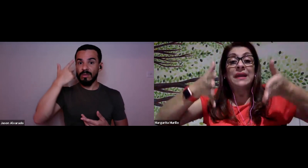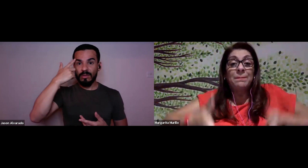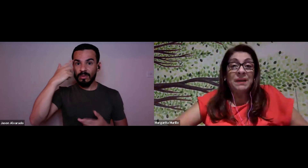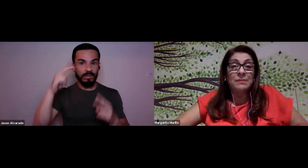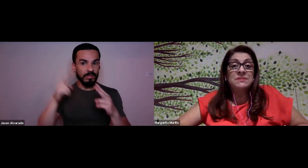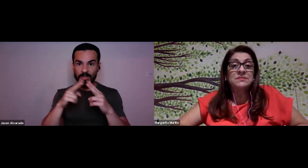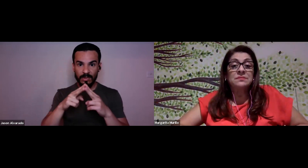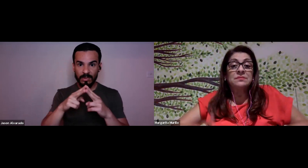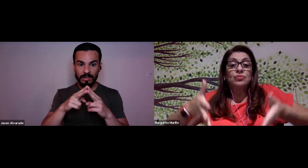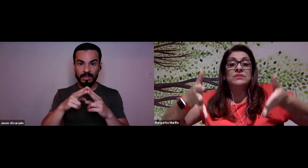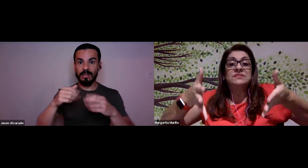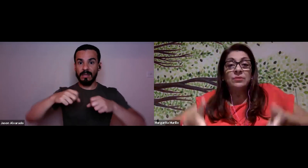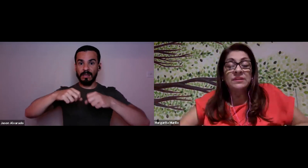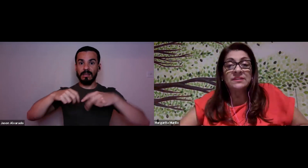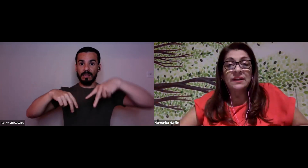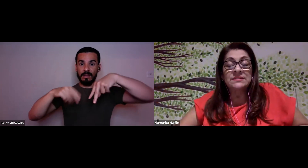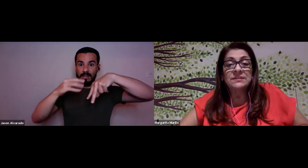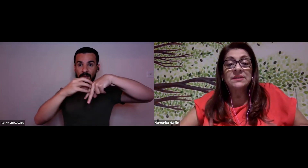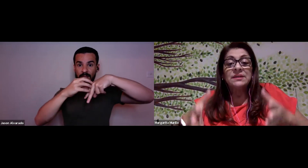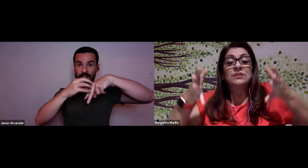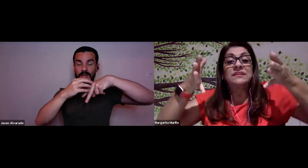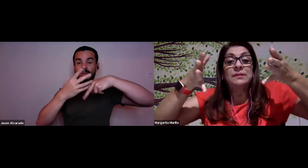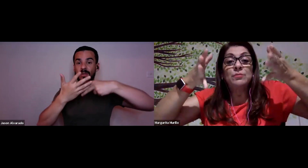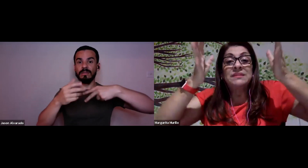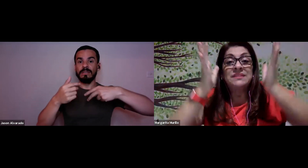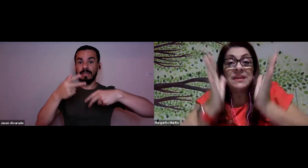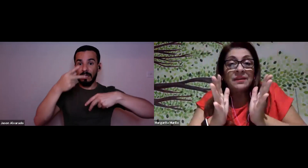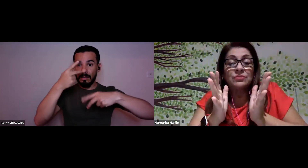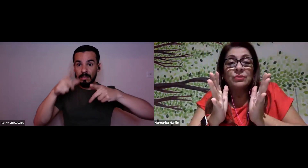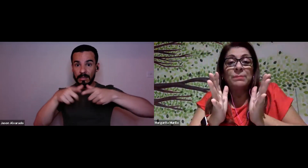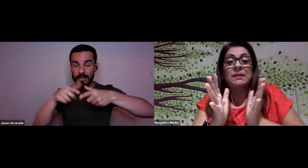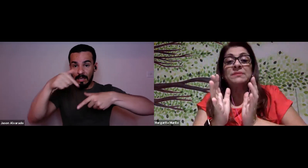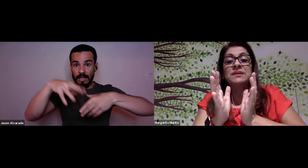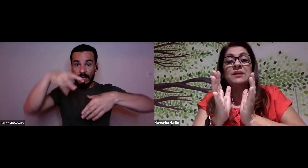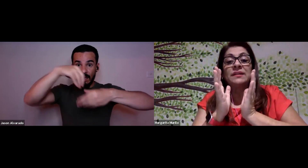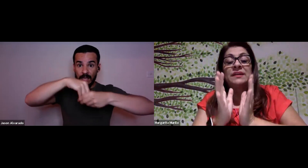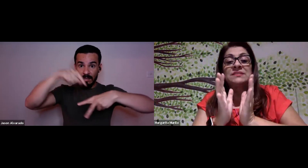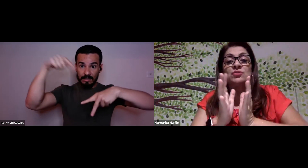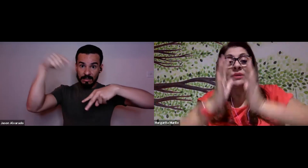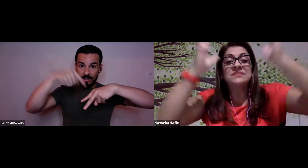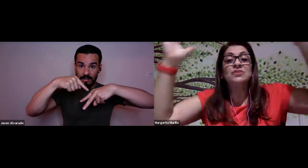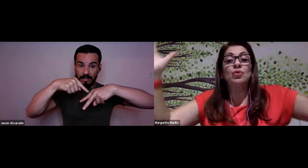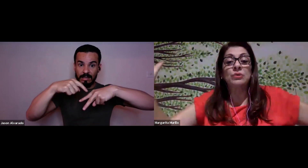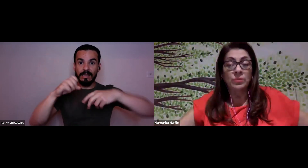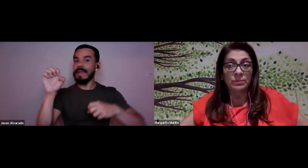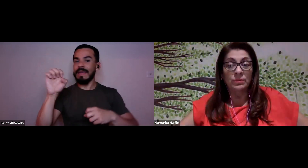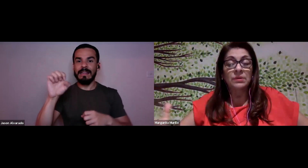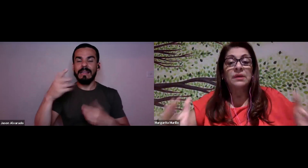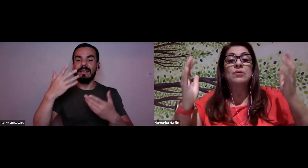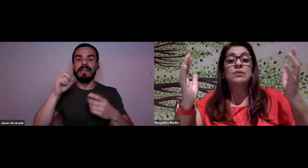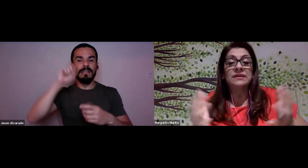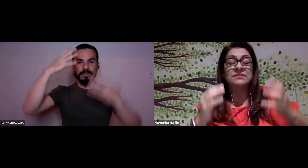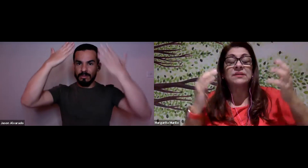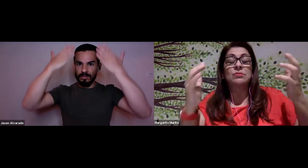en la pelvis donde están los genitales la tenemos metida dentro de la pelvis y la energía sexual está en todo el cuerpo